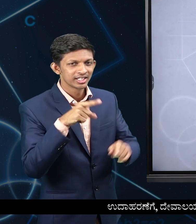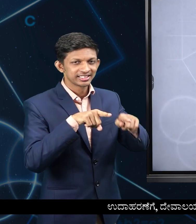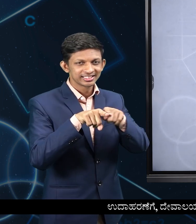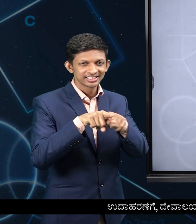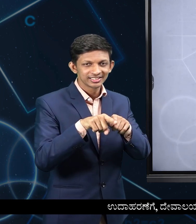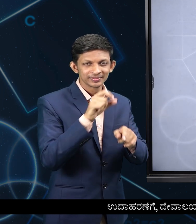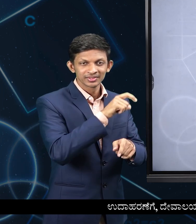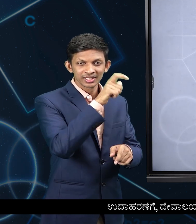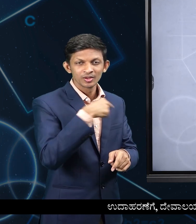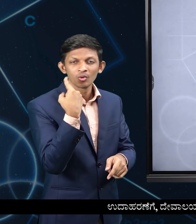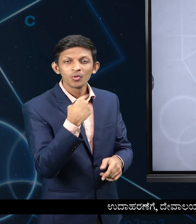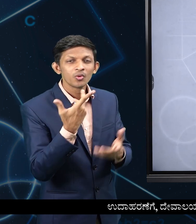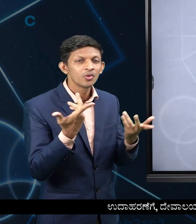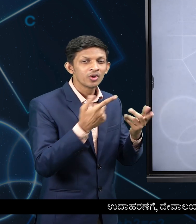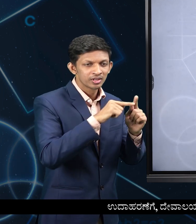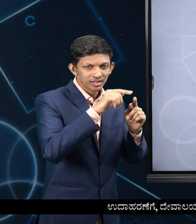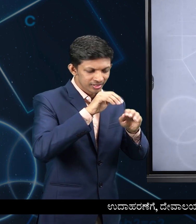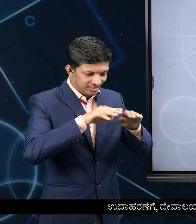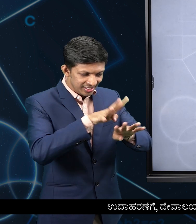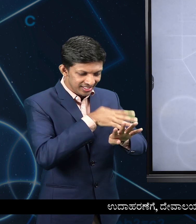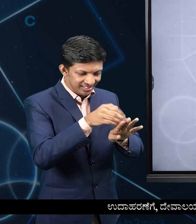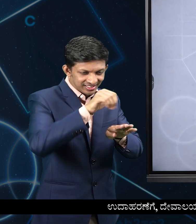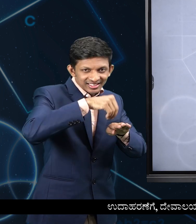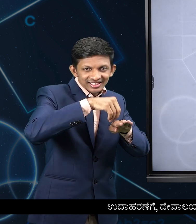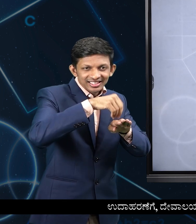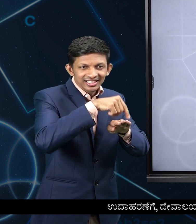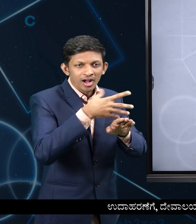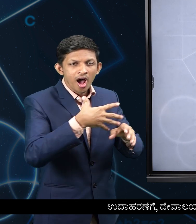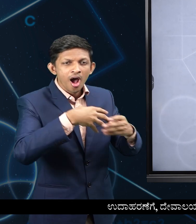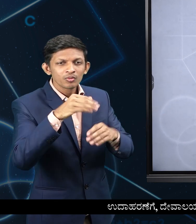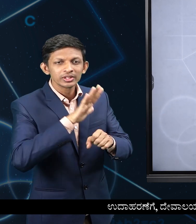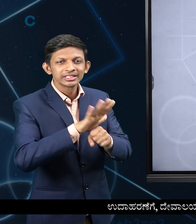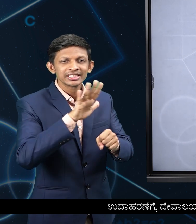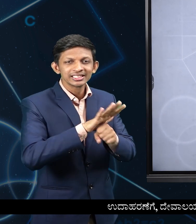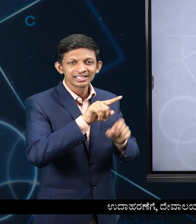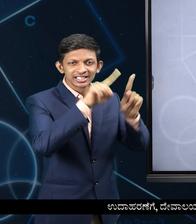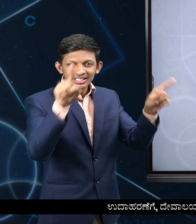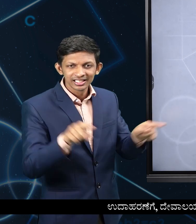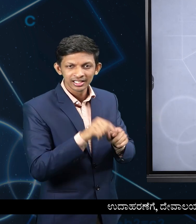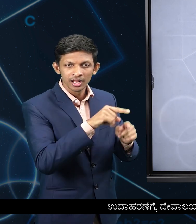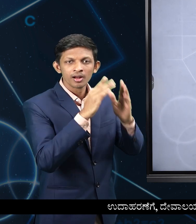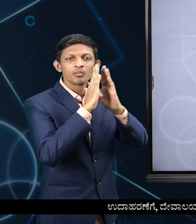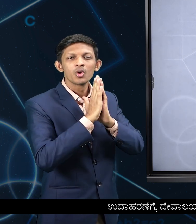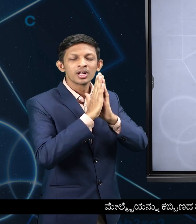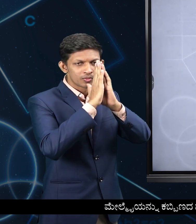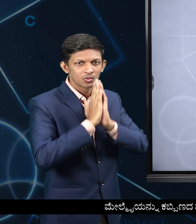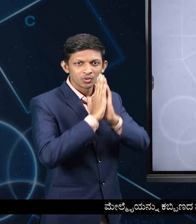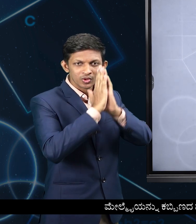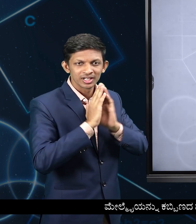ಉದಾಹರಣೆಗೆ, ದೇವಾಲಯದ ಕಾರಿನ ಮರದ ಚಕ್ರಗಳನ್ನು ಕೆತ್ತುವ ಬಡಗಿಯು ಹೊರಗಿನ ಮೇಲ್ಮೆಯನ್ನು ಕಬ್ಬಿಣದ